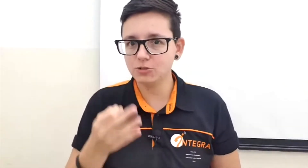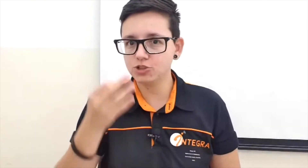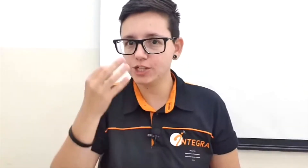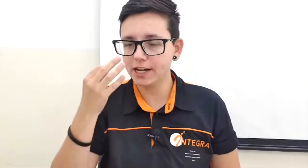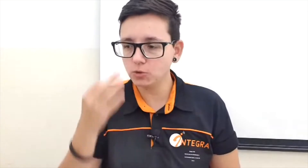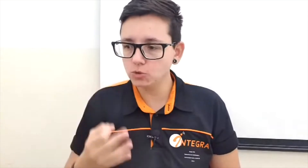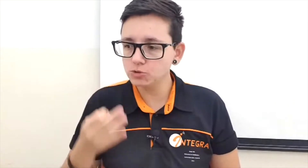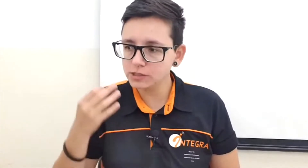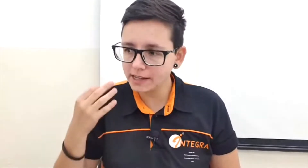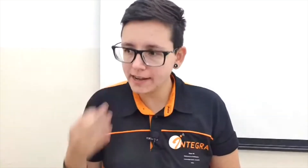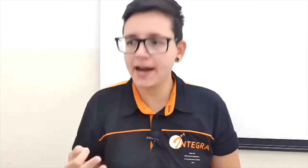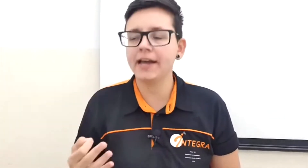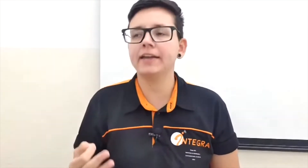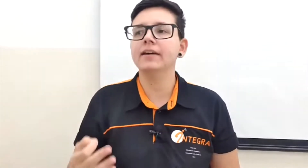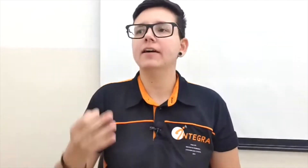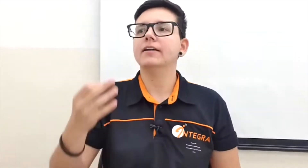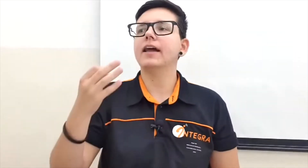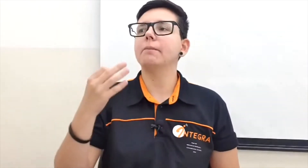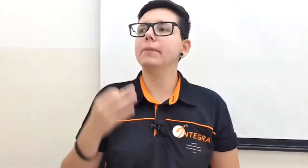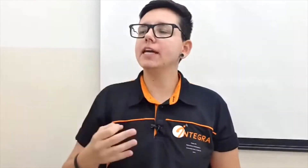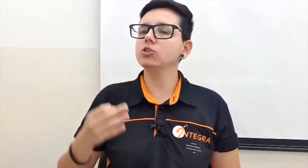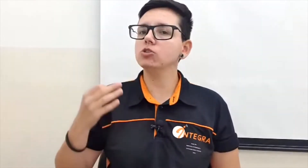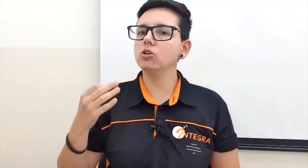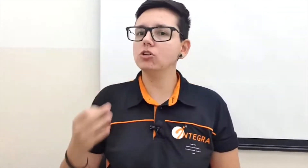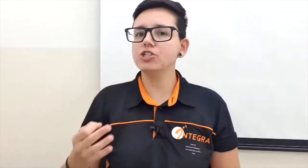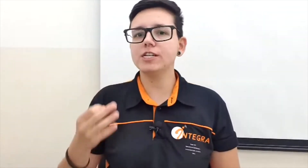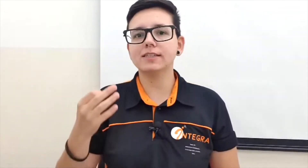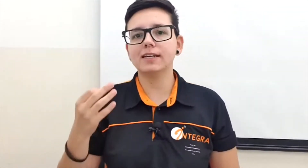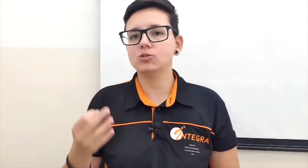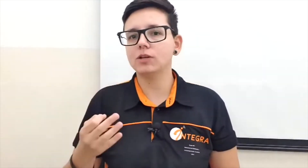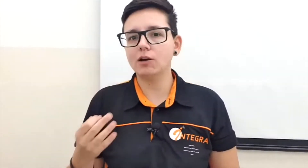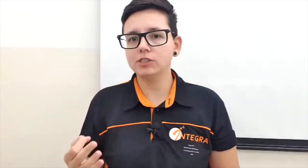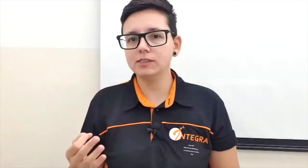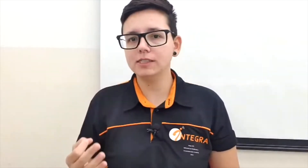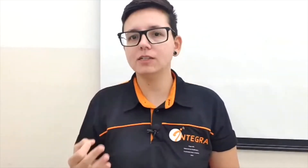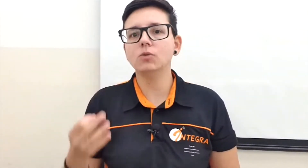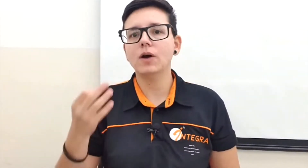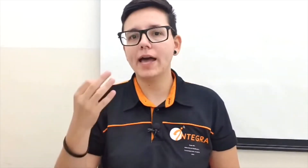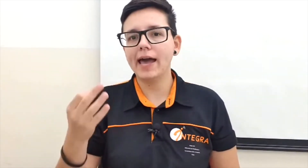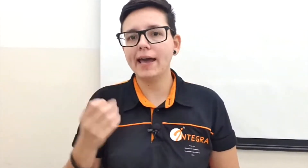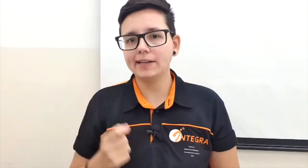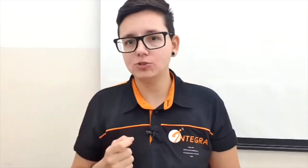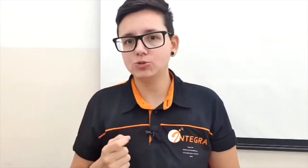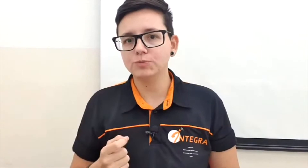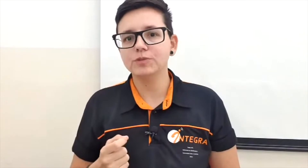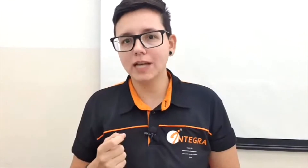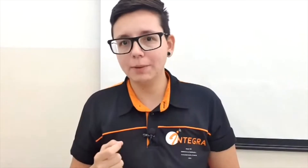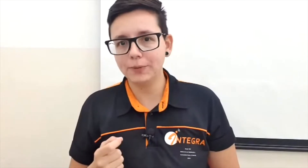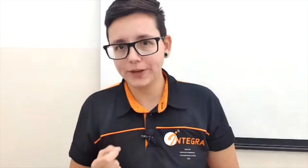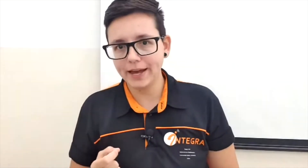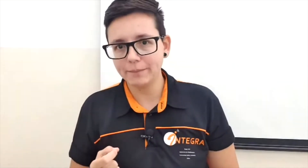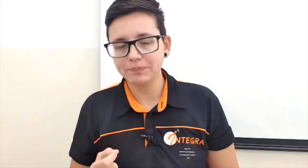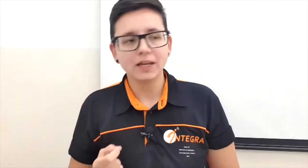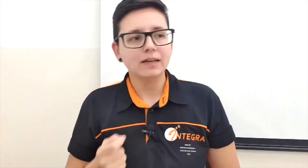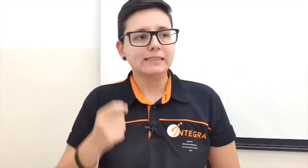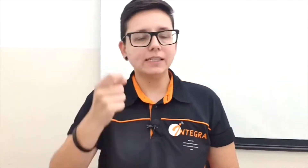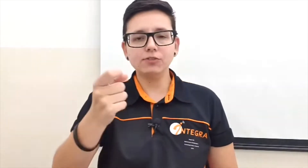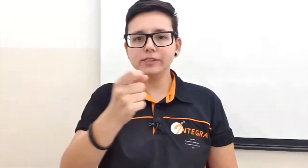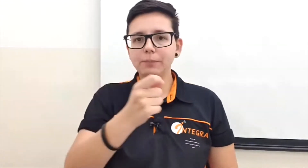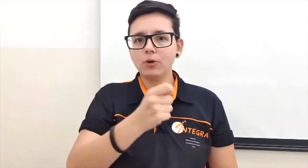erros de alunos que caem na metodologia tradicional de ensino é isso. Sabe por quê? Se você